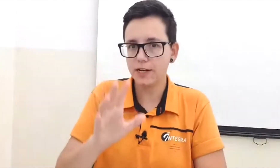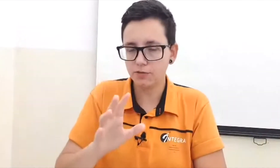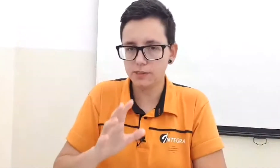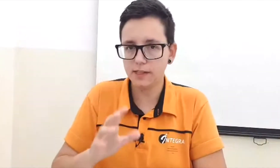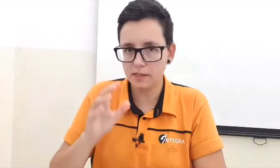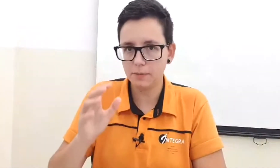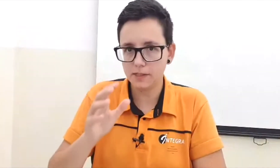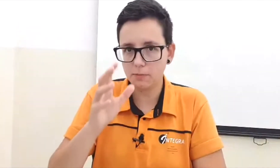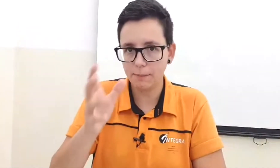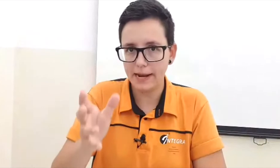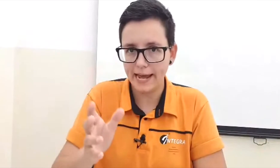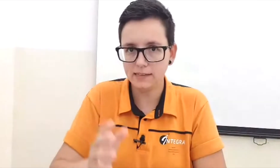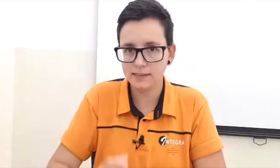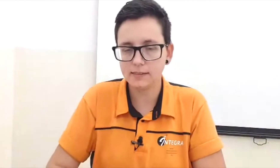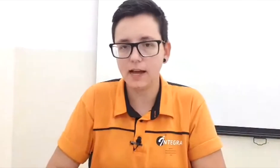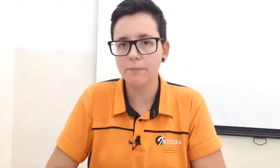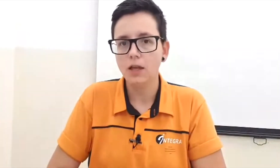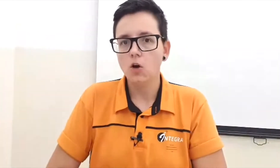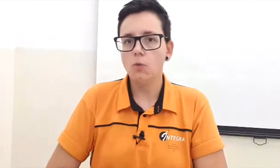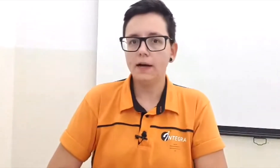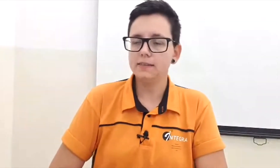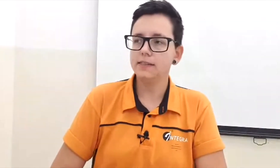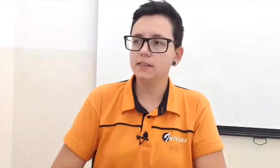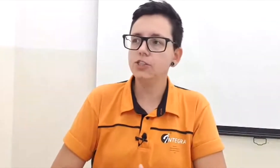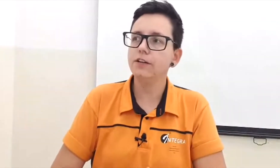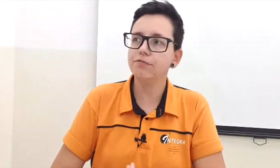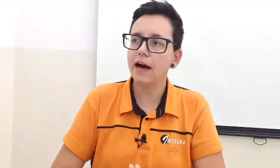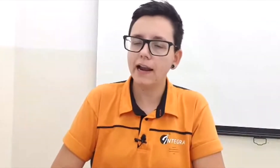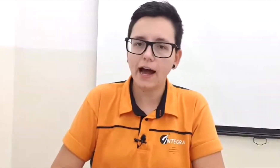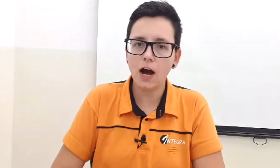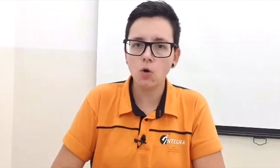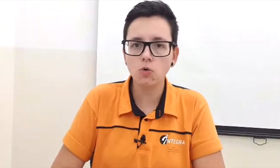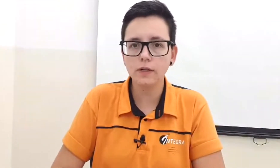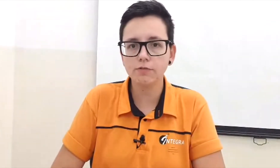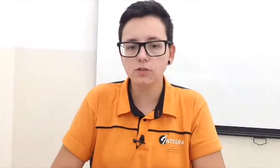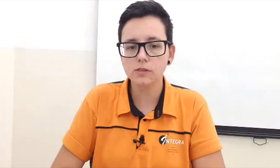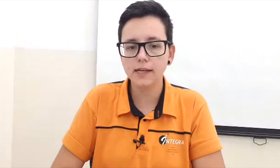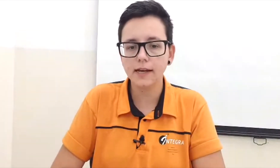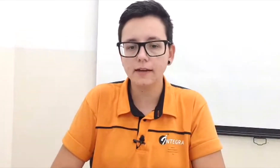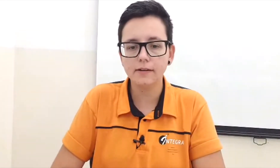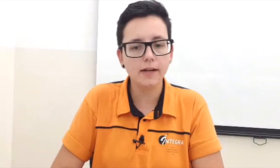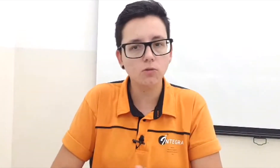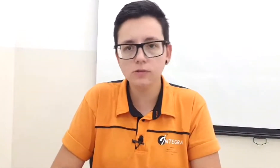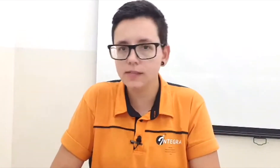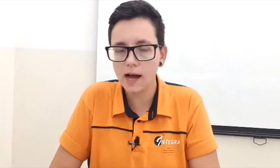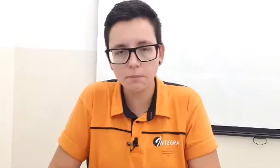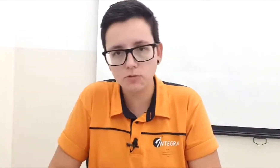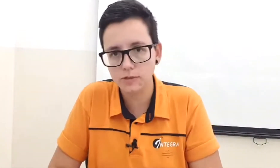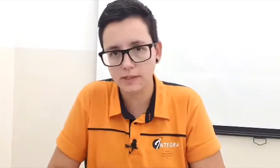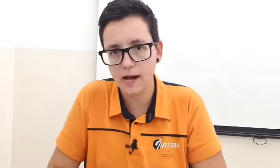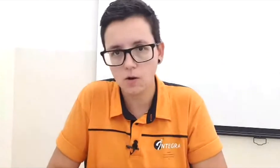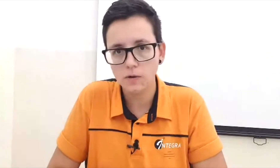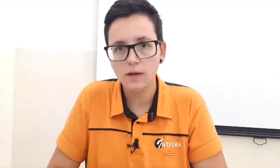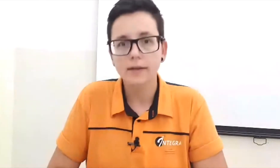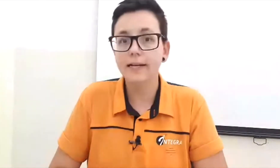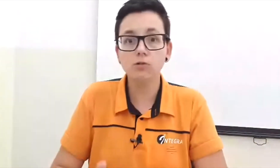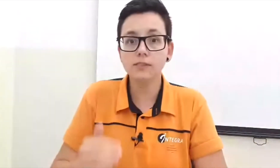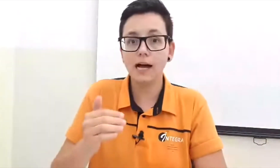que você está interpretando uma palestra, tá? O palestrante, ele fala algo que você não sabe o sinal, não sabe